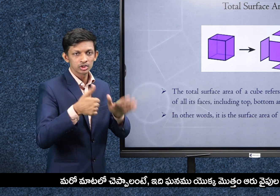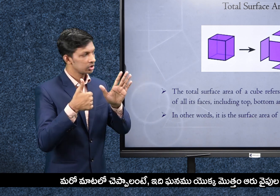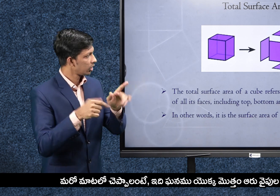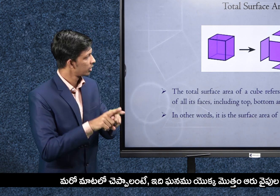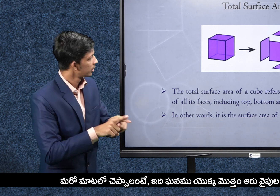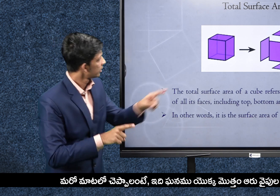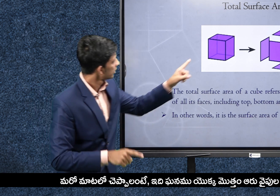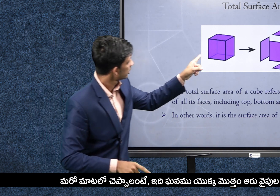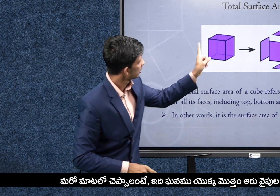వైశాల్యం.